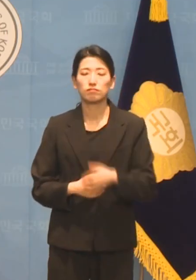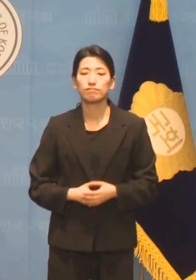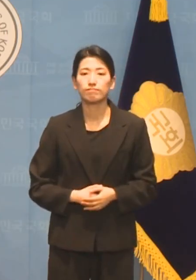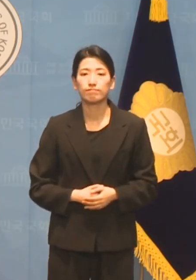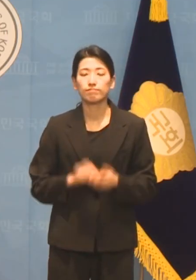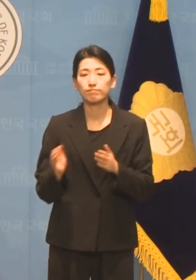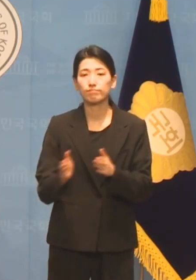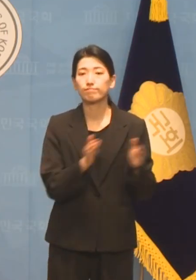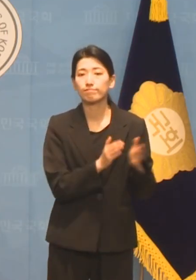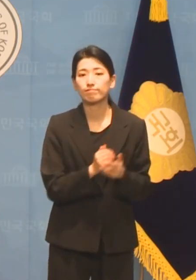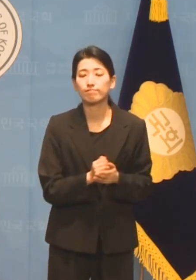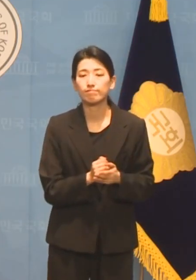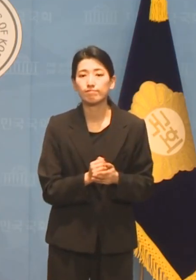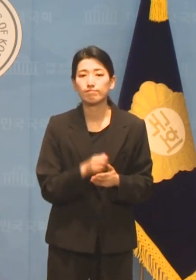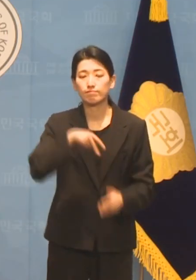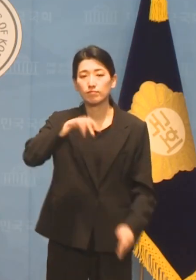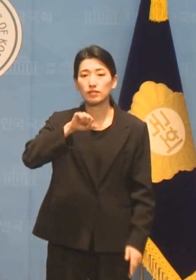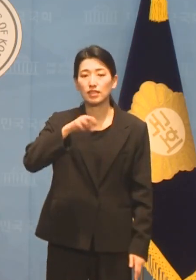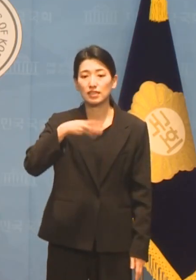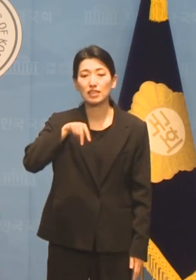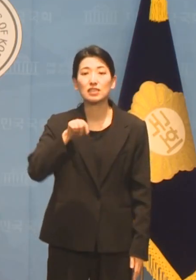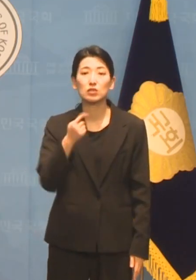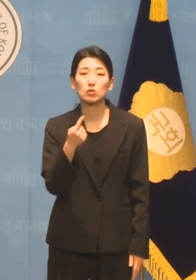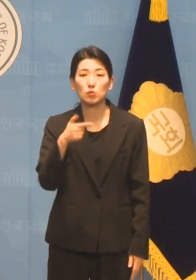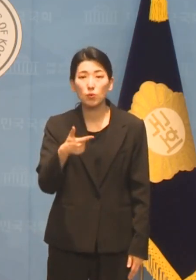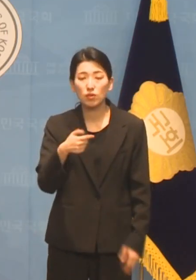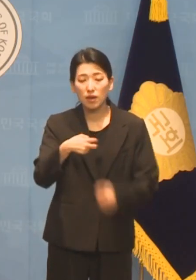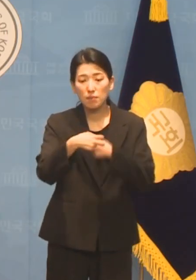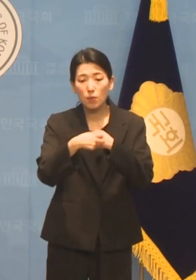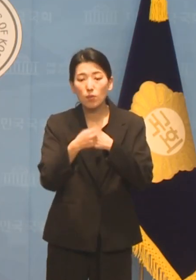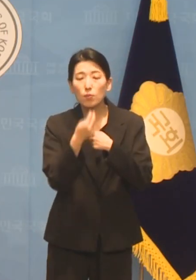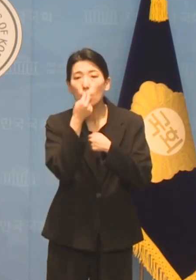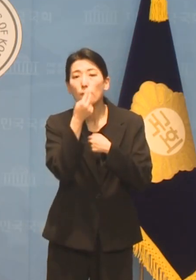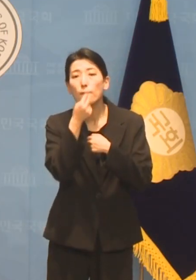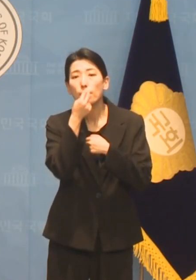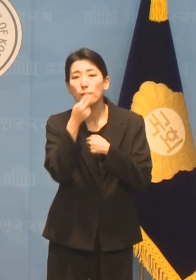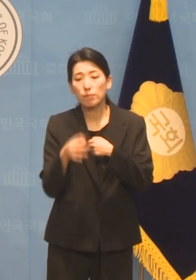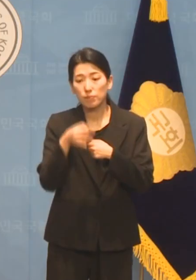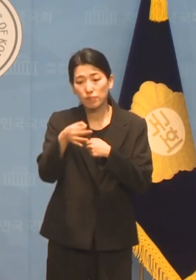실손보험 개혁도 이윤 개선을 위한 정책을 제시해 문제입니다.